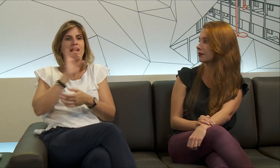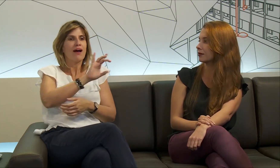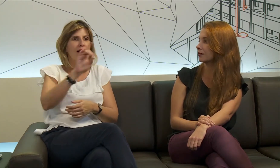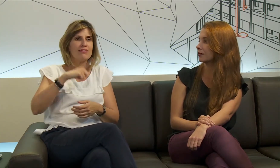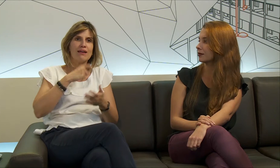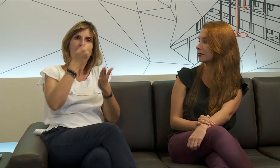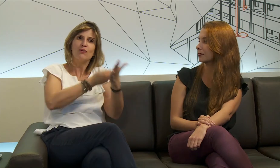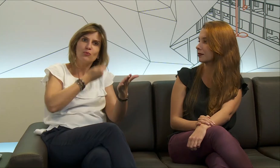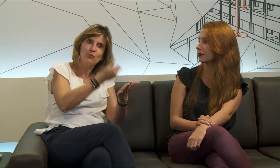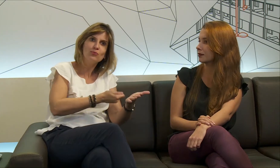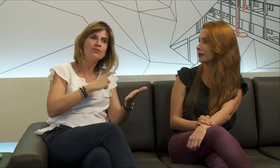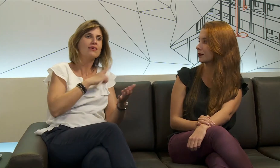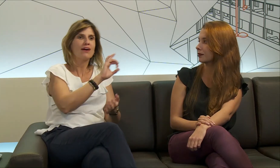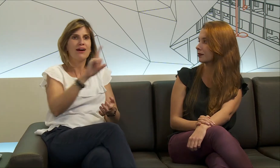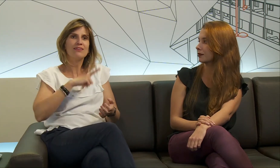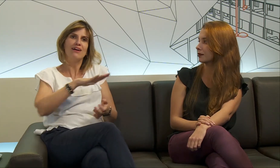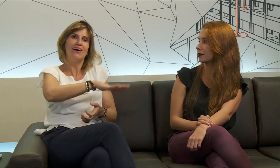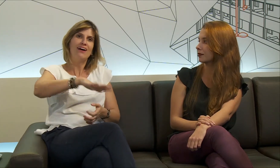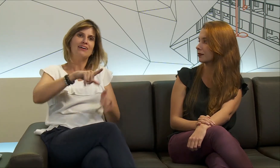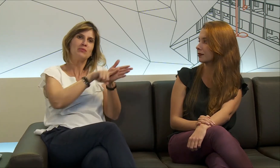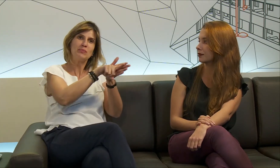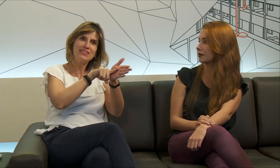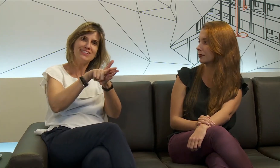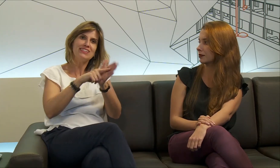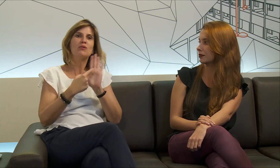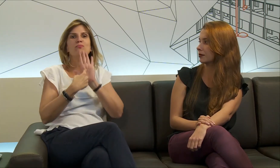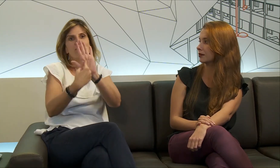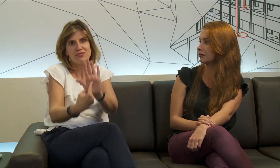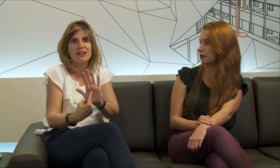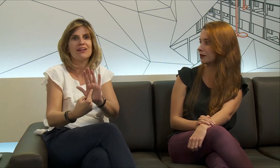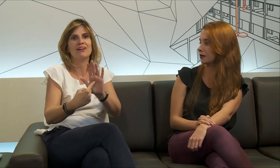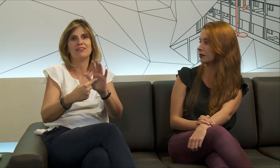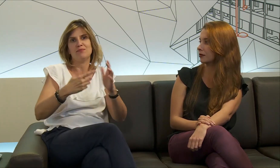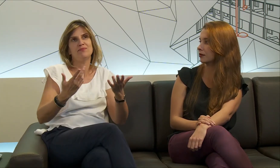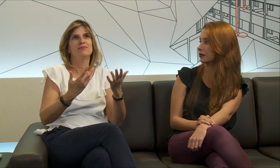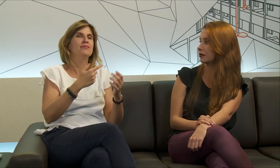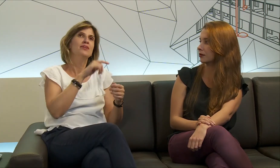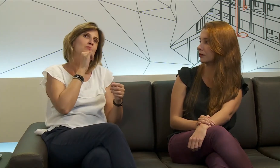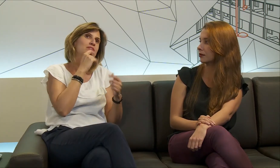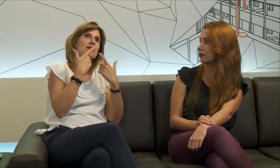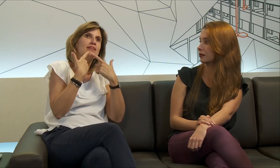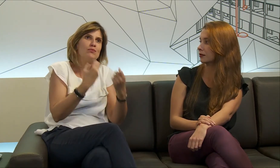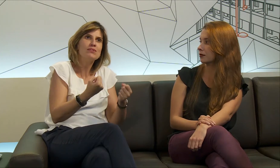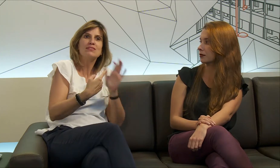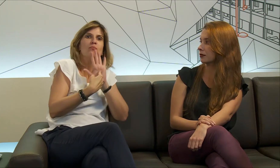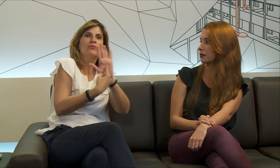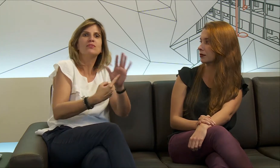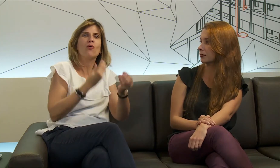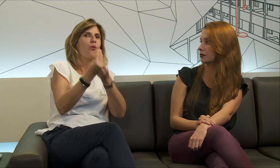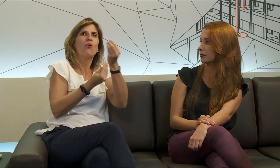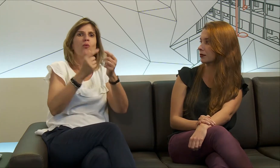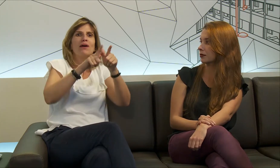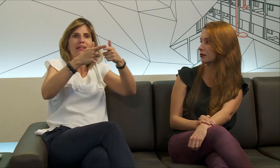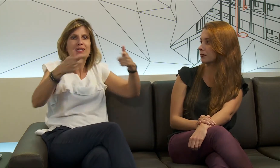da tradução, interpretação, e também cada linha de pesquisa traz as suas reivindicações.